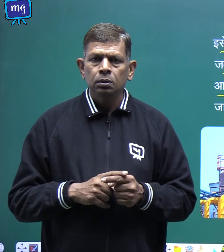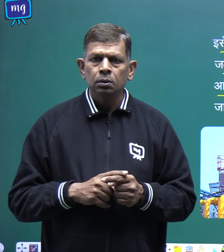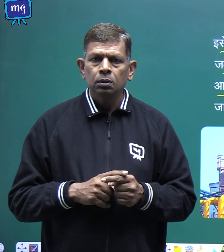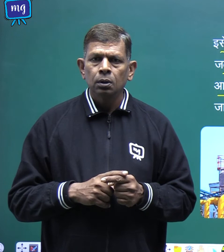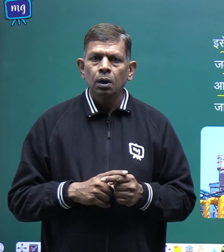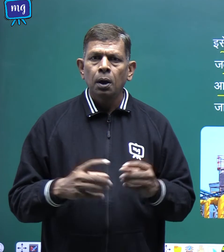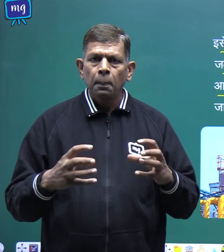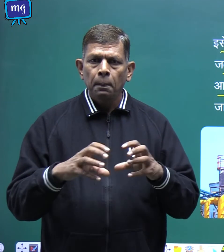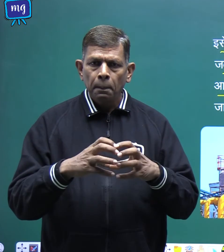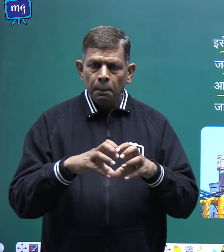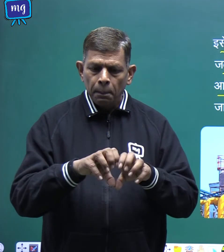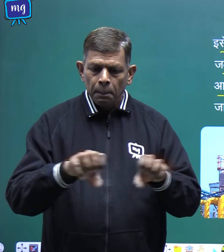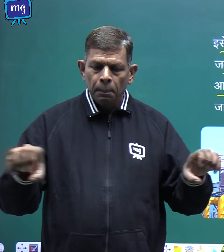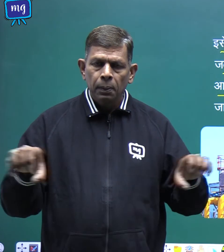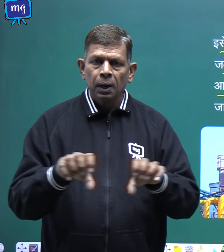पाइप द्वारा